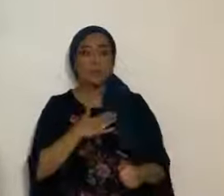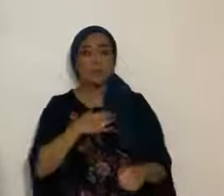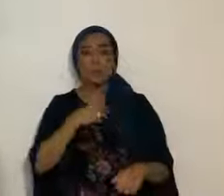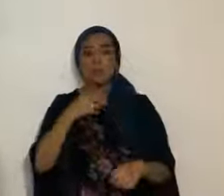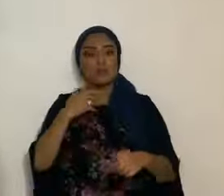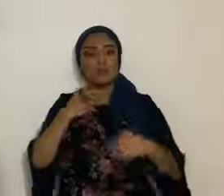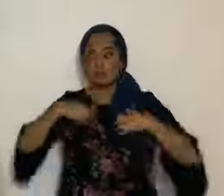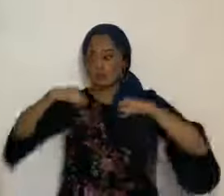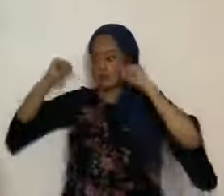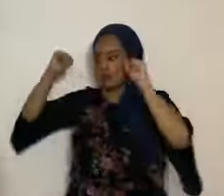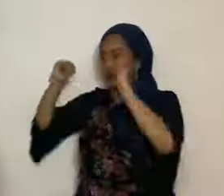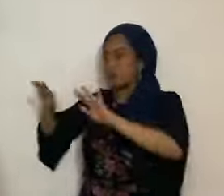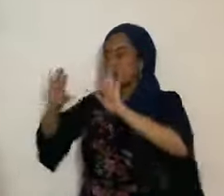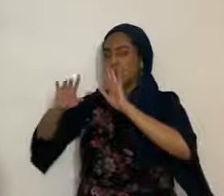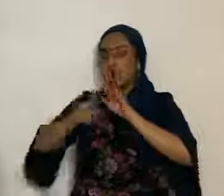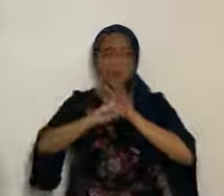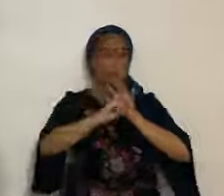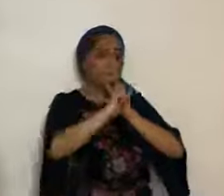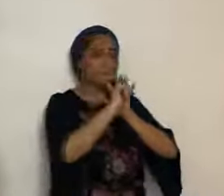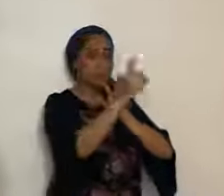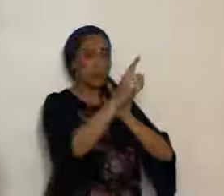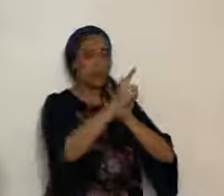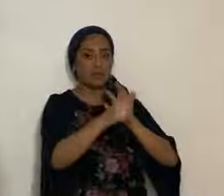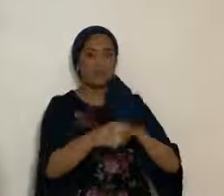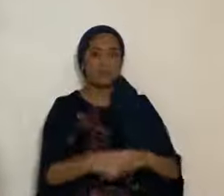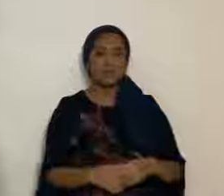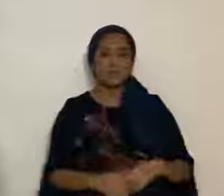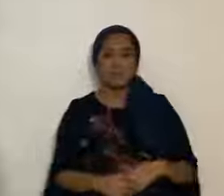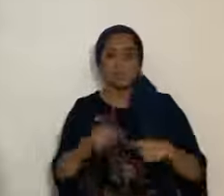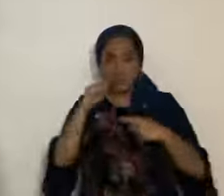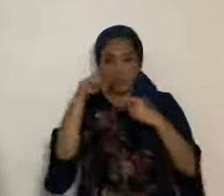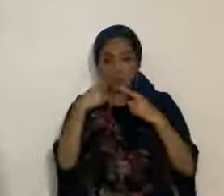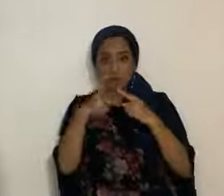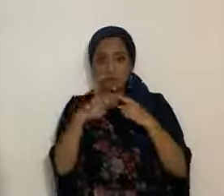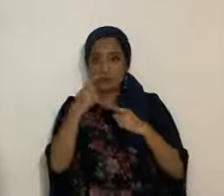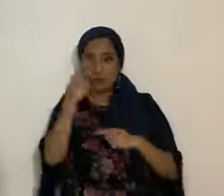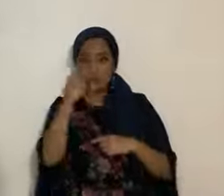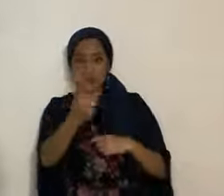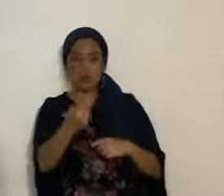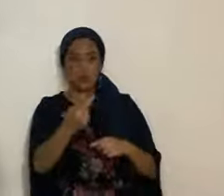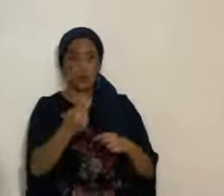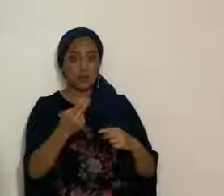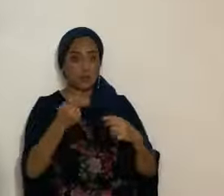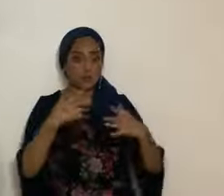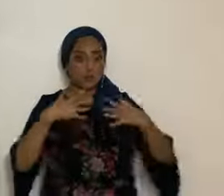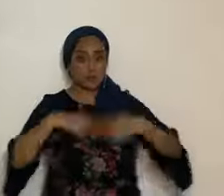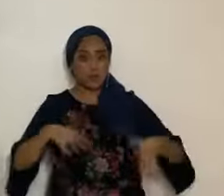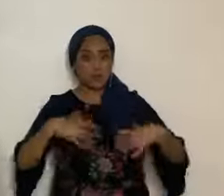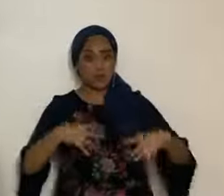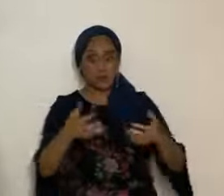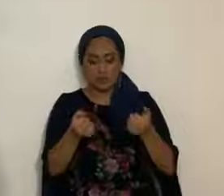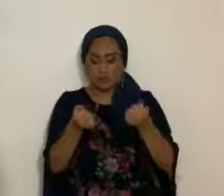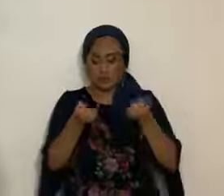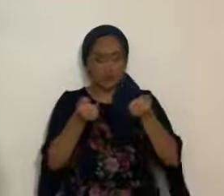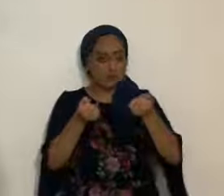las manos de ella y huyó y salió. Cuando vio ella que le había dejado su ropa en sus manos y había huido